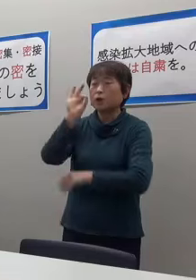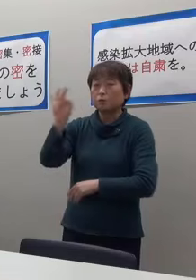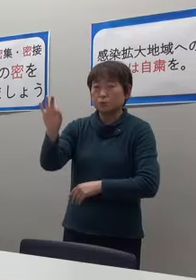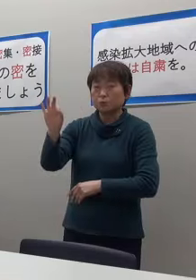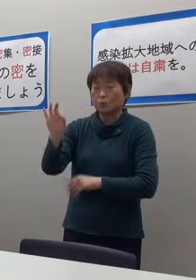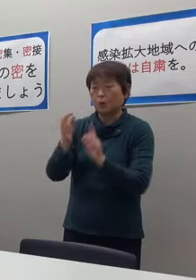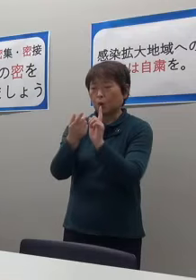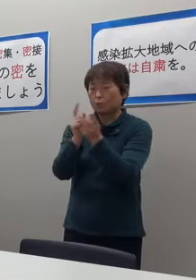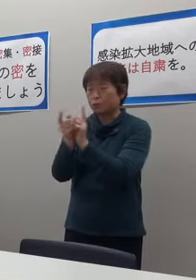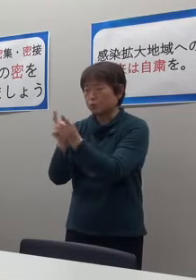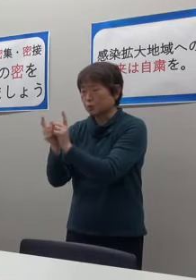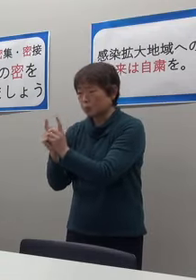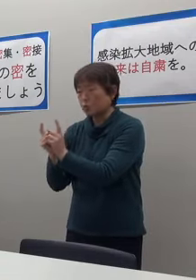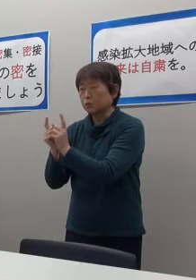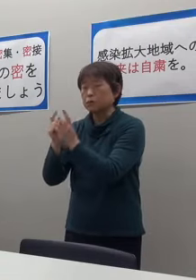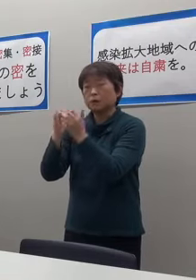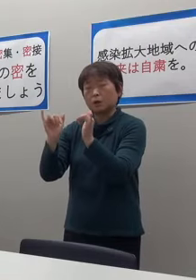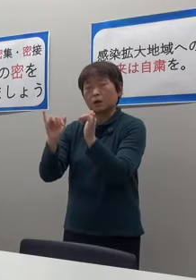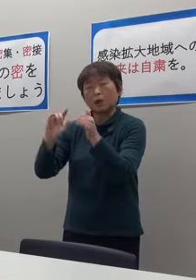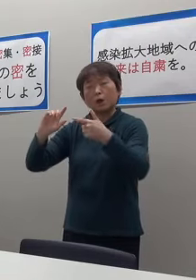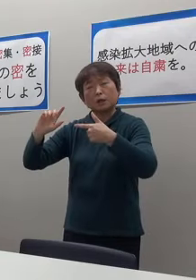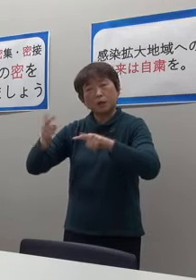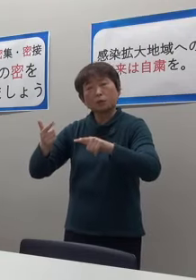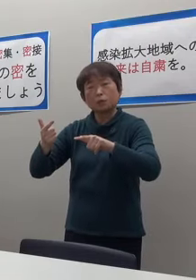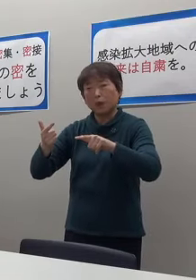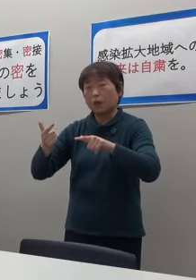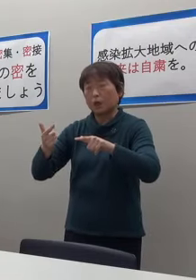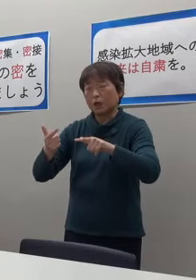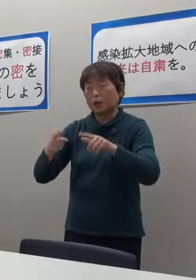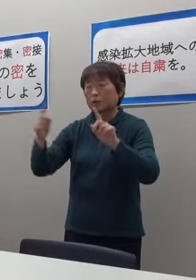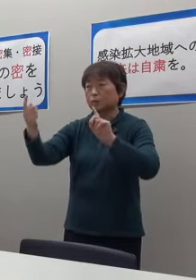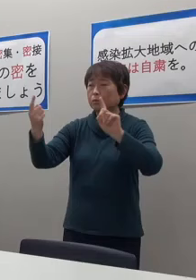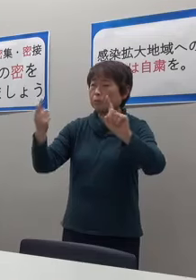えばチーム分けをするとか、日頃からこの感染防止対策っていうの